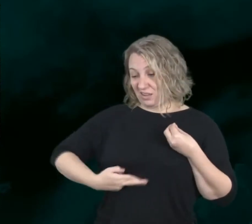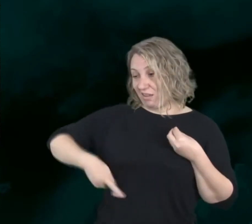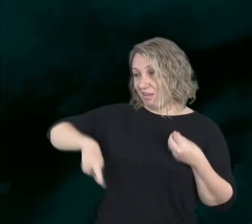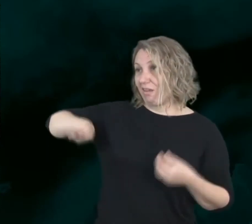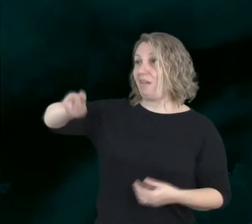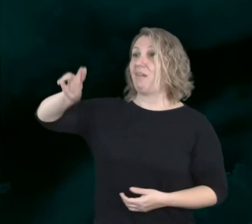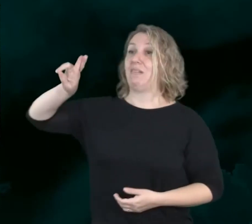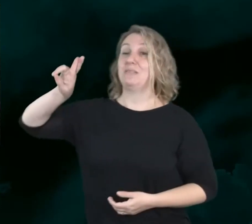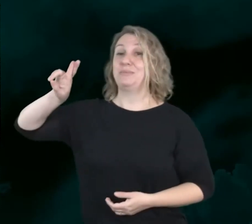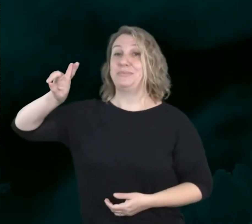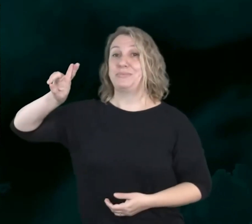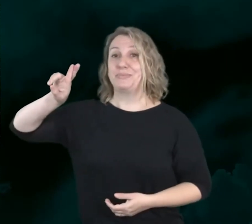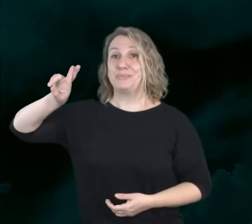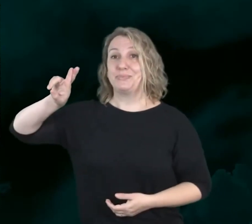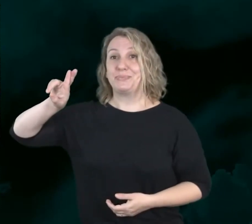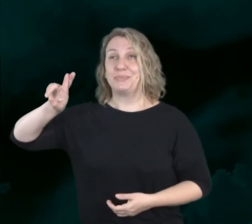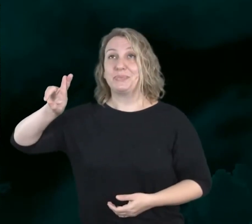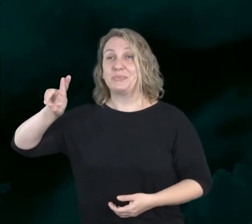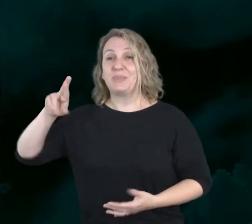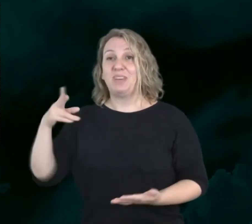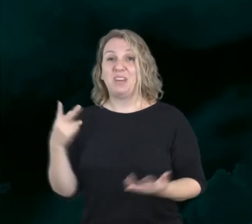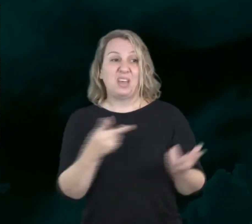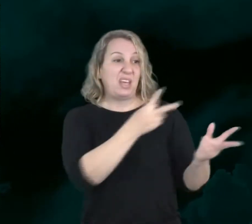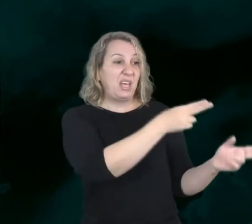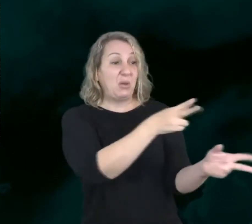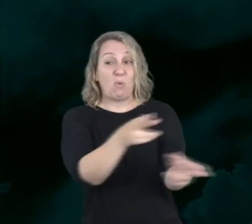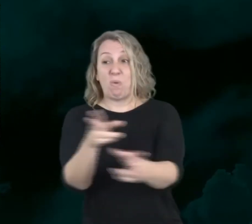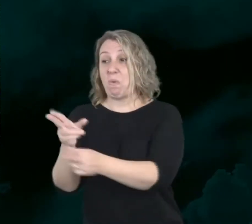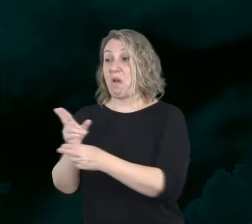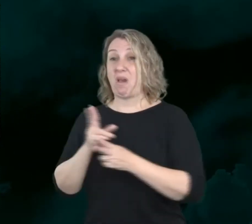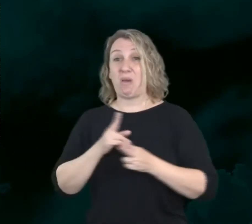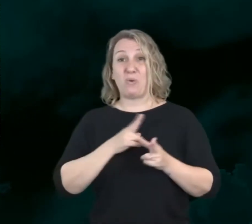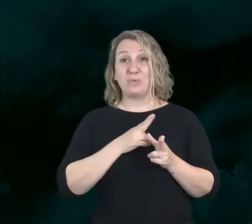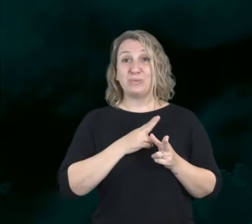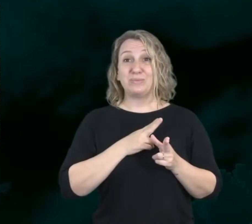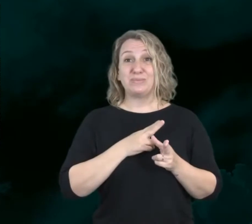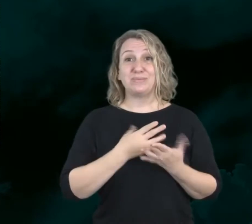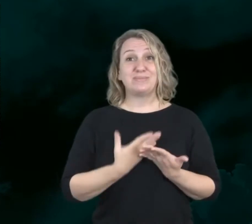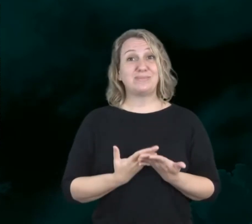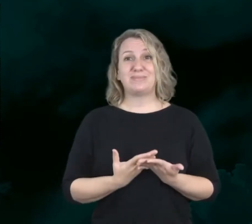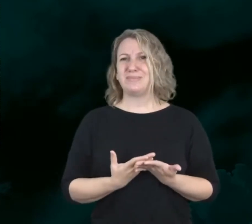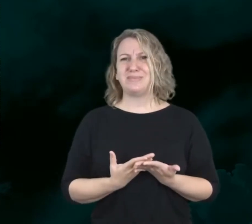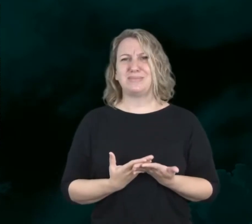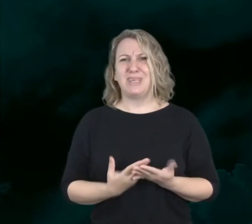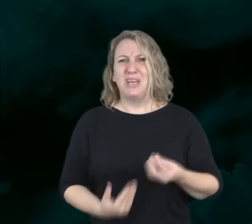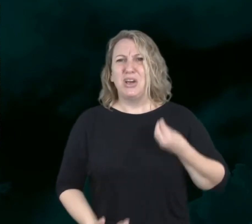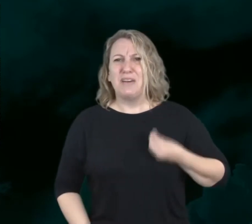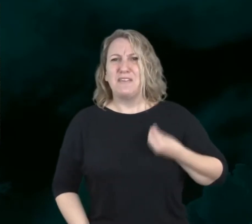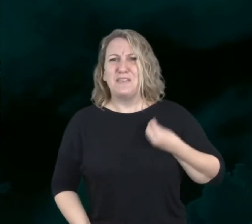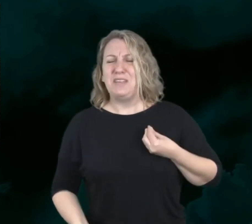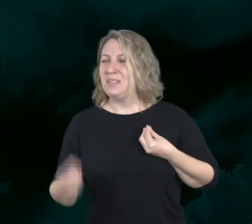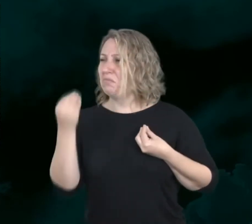homens naturais, não vive pelo acesso que você tem, né, das